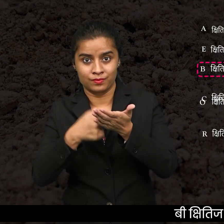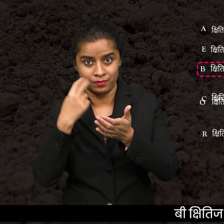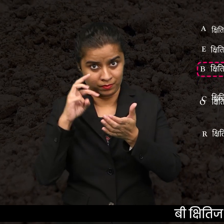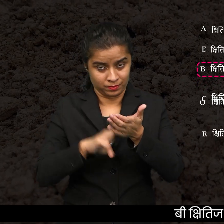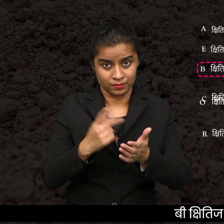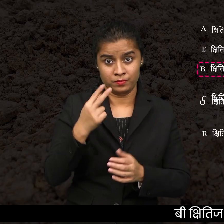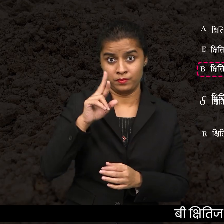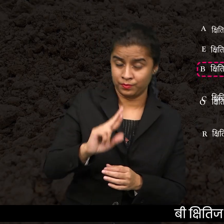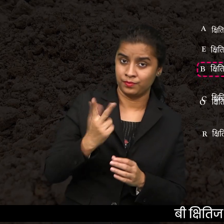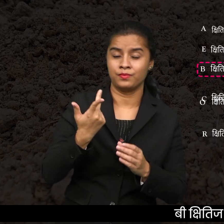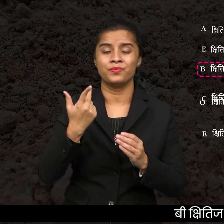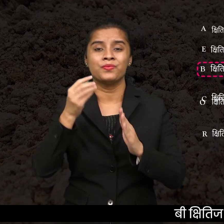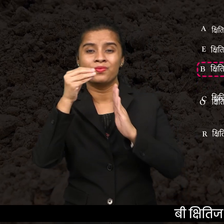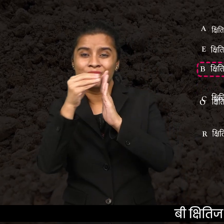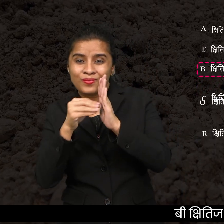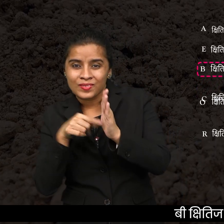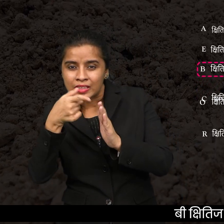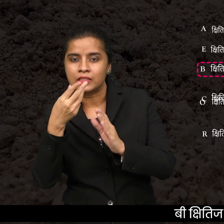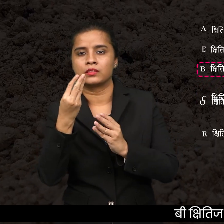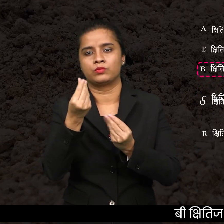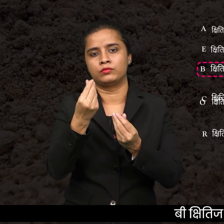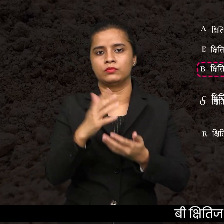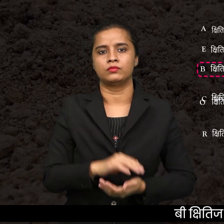किंवा उपमाती.